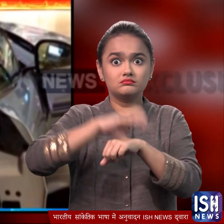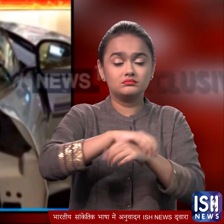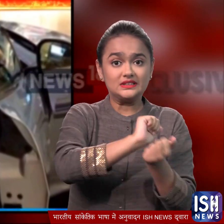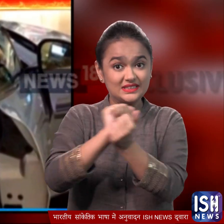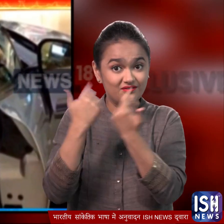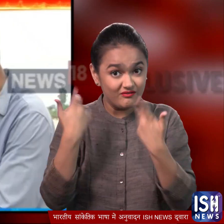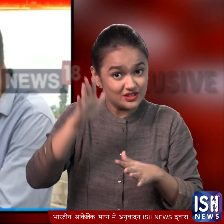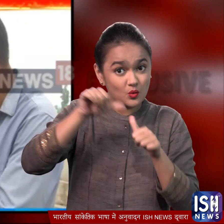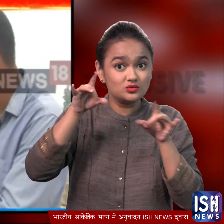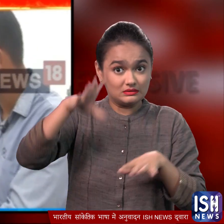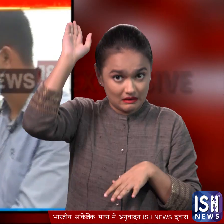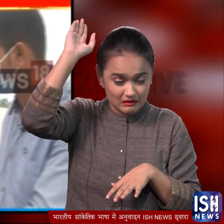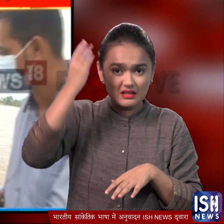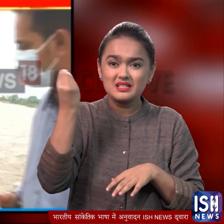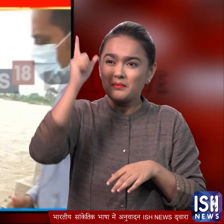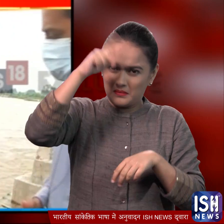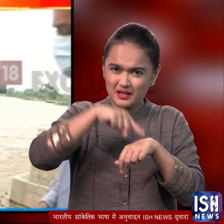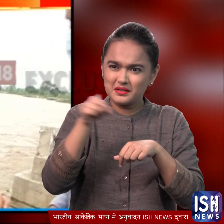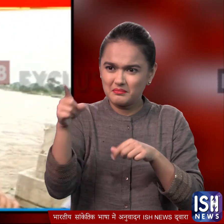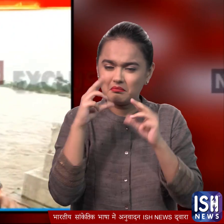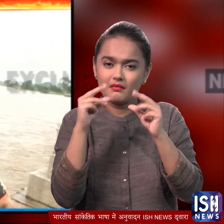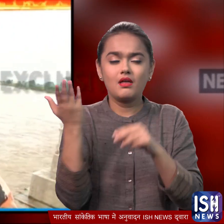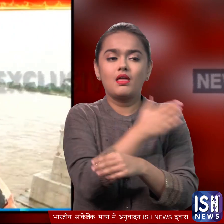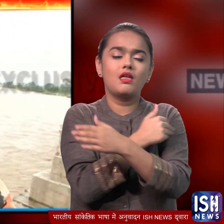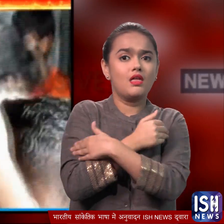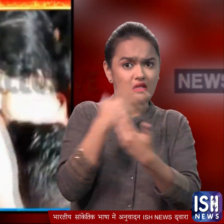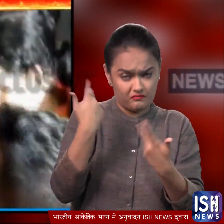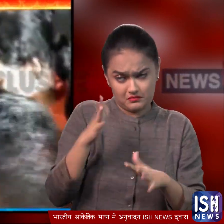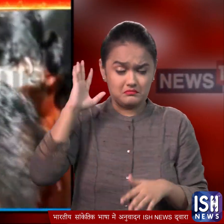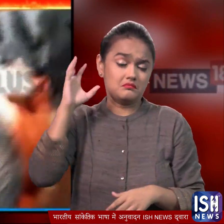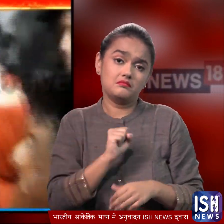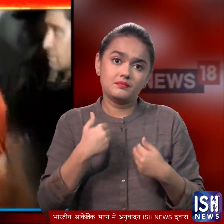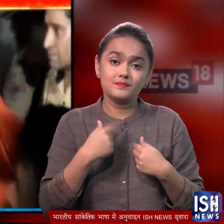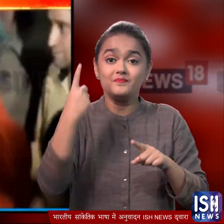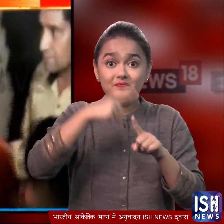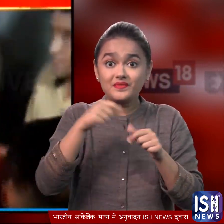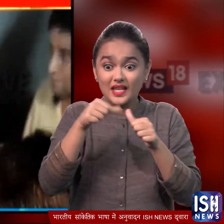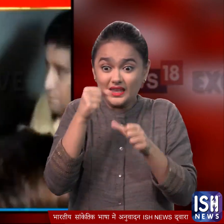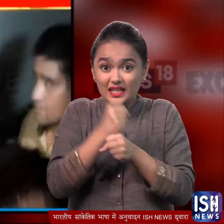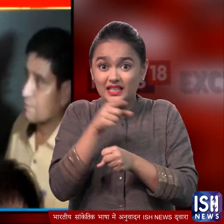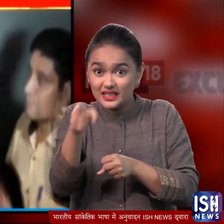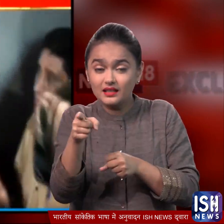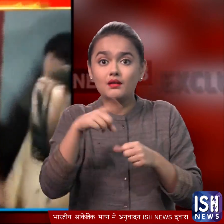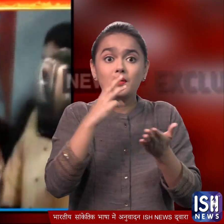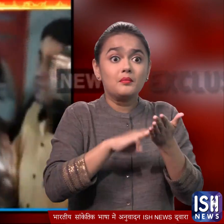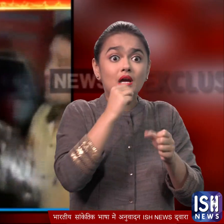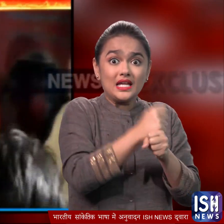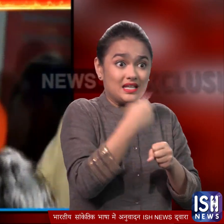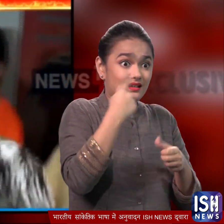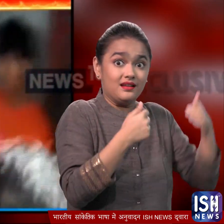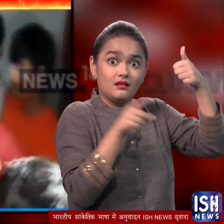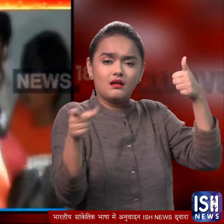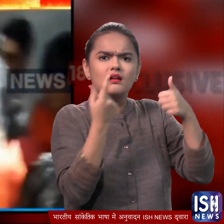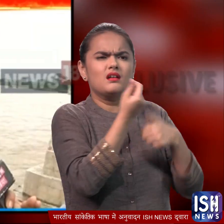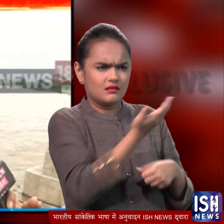जेल की हवा खा चुके हैं। किसी लड़की की छेड़छाड़ के विषय में ये बंद हुए थे ऑस्ट्रेलिया में भी। आरोप तो ये भी लगा कि आनंद गिरी नरेंद्र गिरी से पैसे मांगने